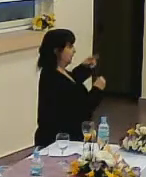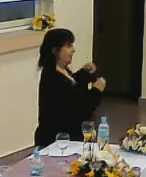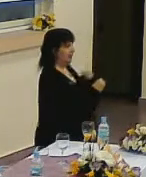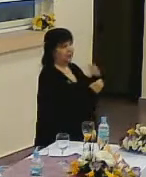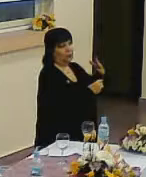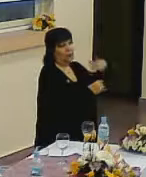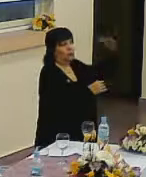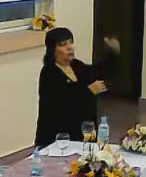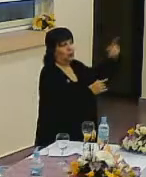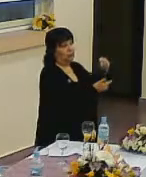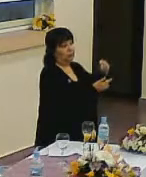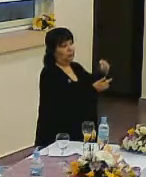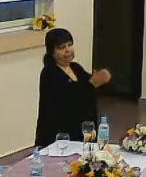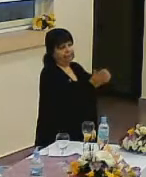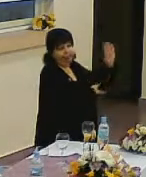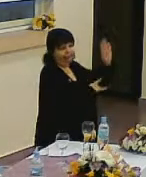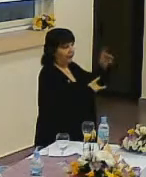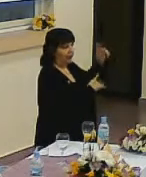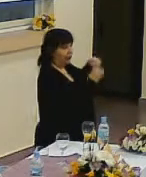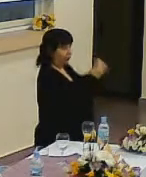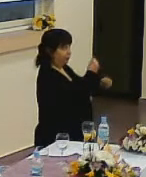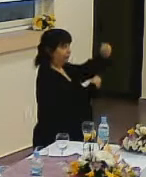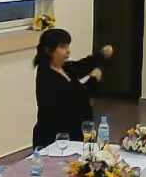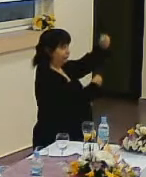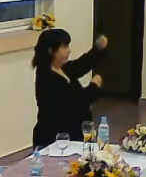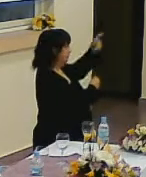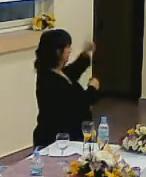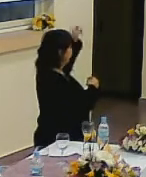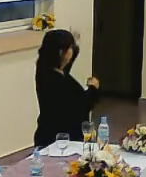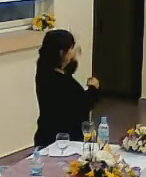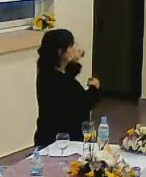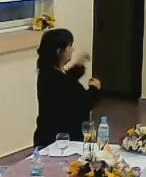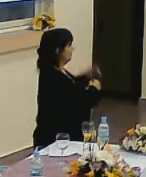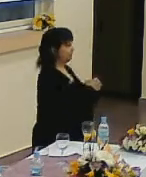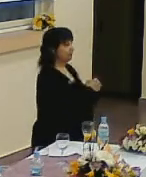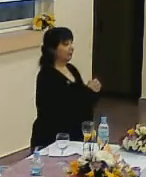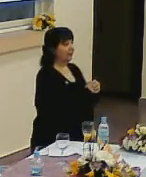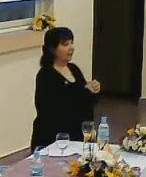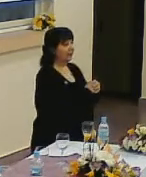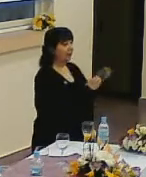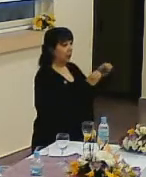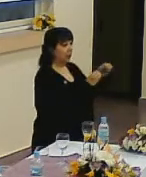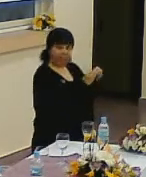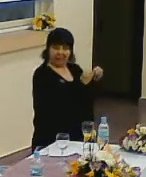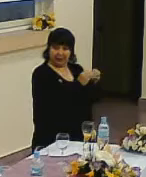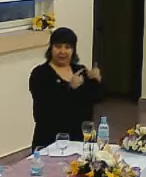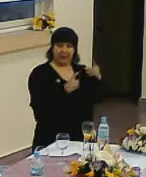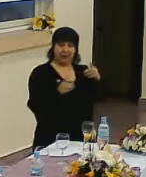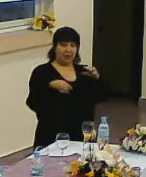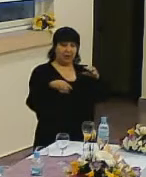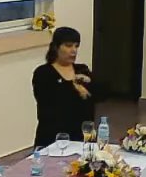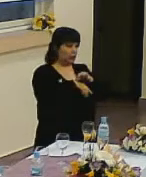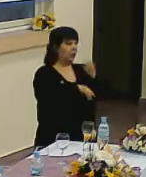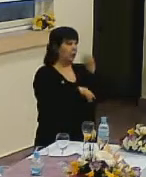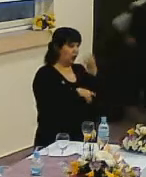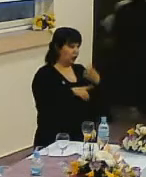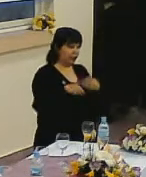momento. Las médicas pediatras son la doctora Calar, mi compañera, la doctora Sandra